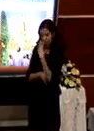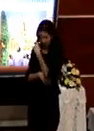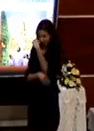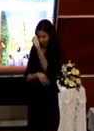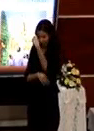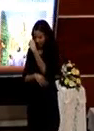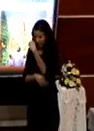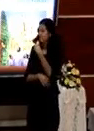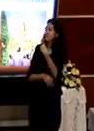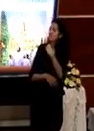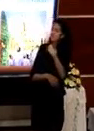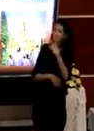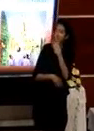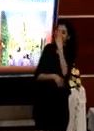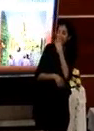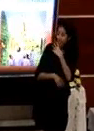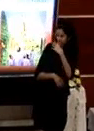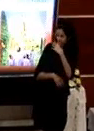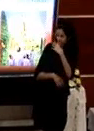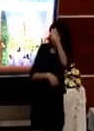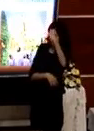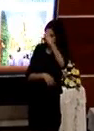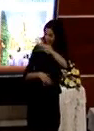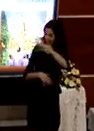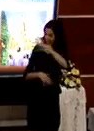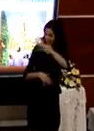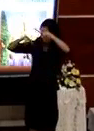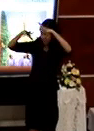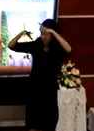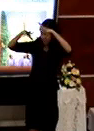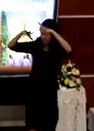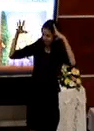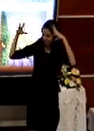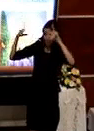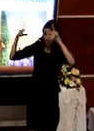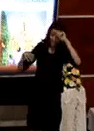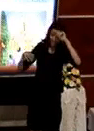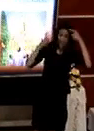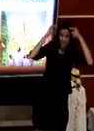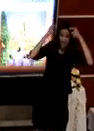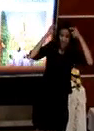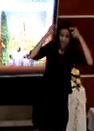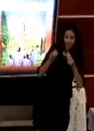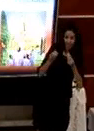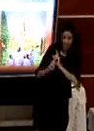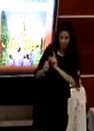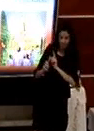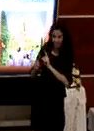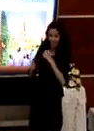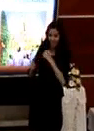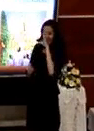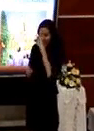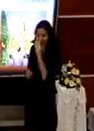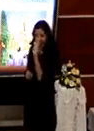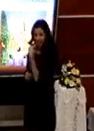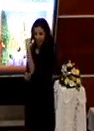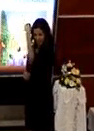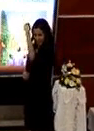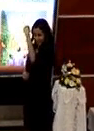animal más grande de la selva es el elefante. Solamente lo quiero usar como una ilustración. El